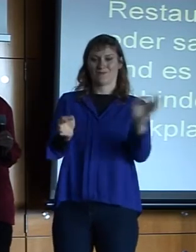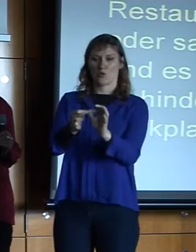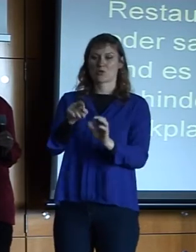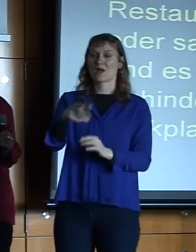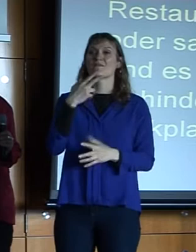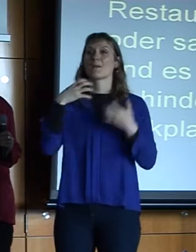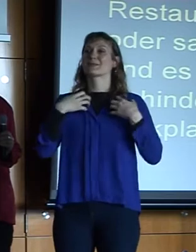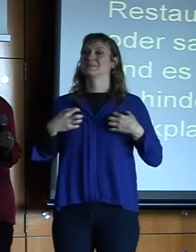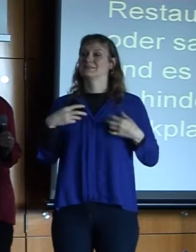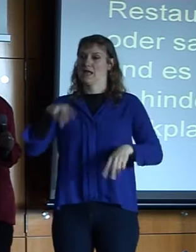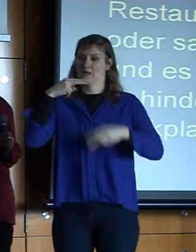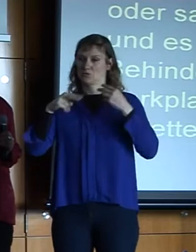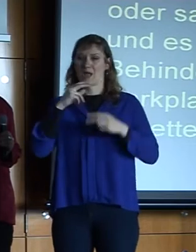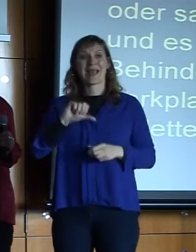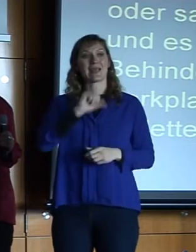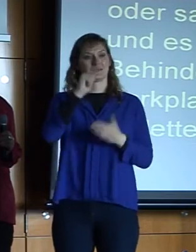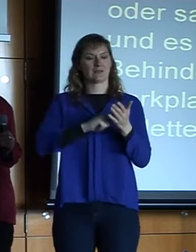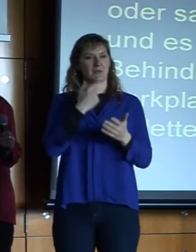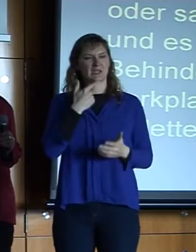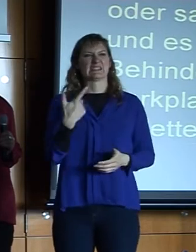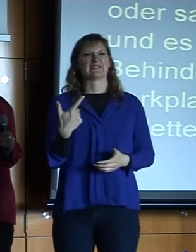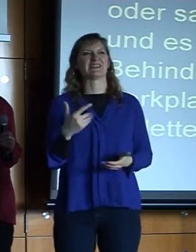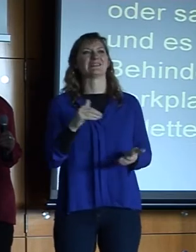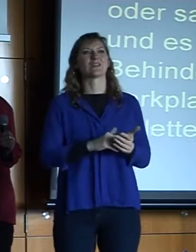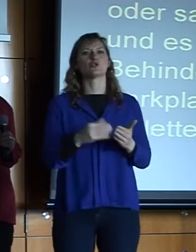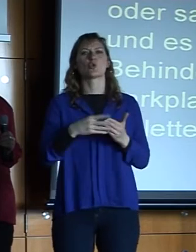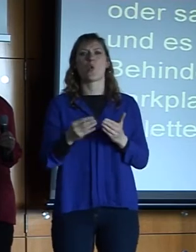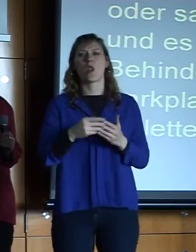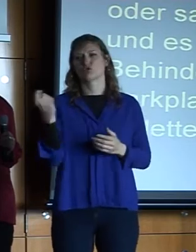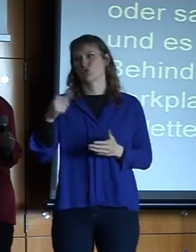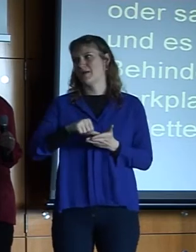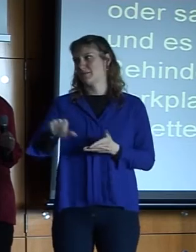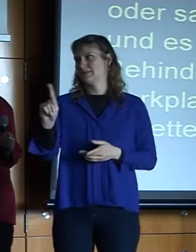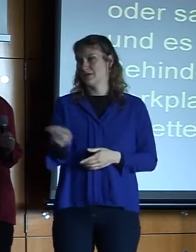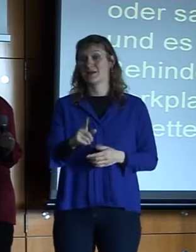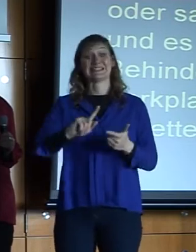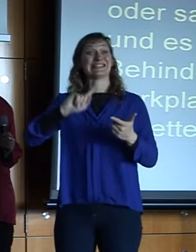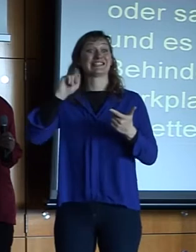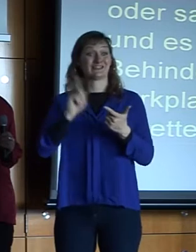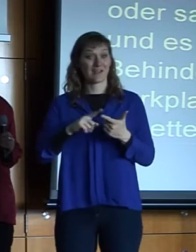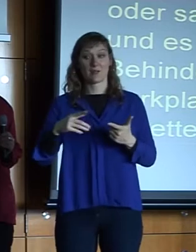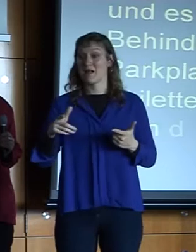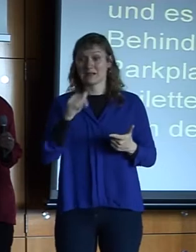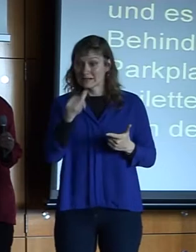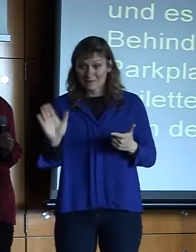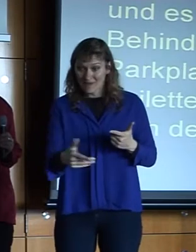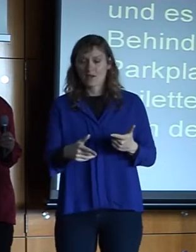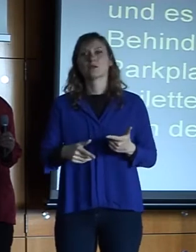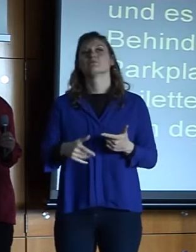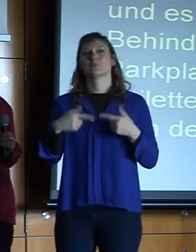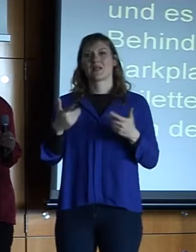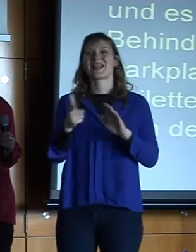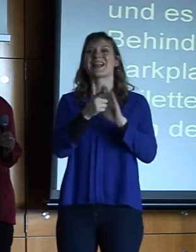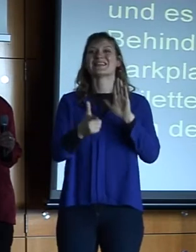Verbindung. Das erste Mal, glaube ich, gibt es derzeit $20.000 Strafe. Und das nächste Mal, wenn das nicht beseitigt wird, ist